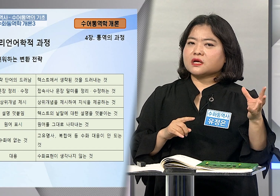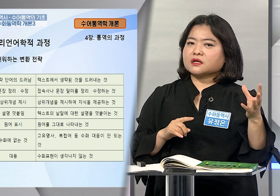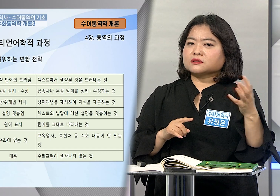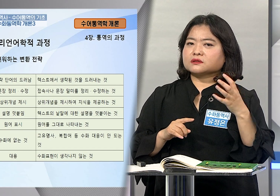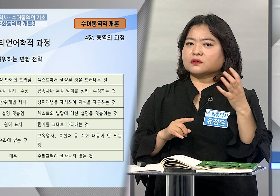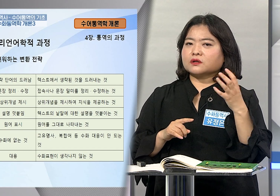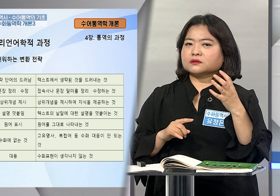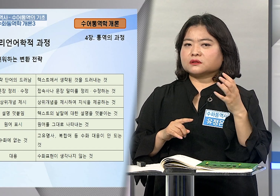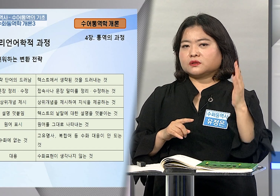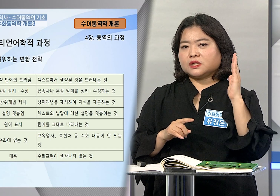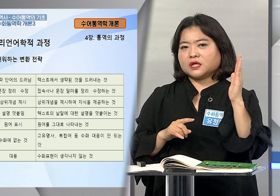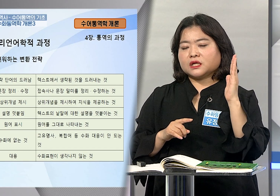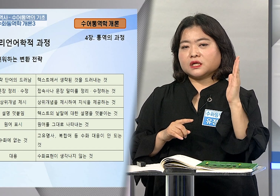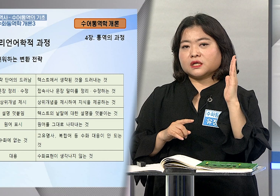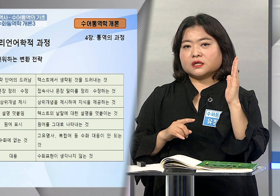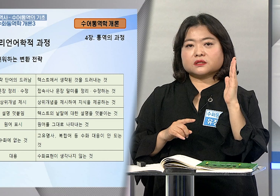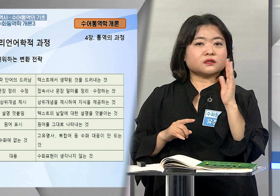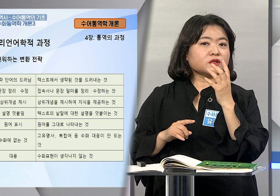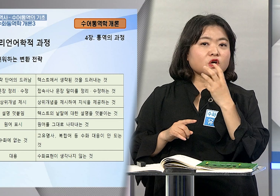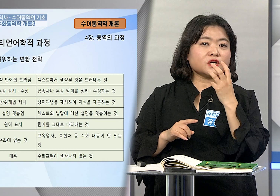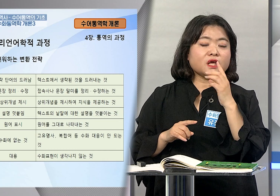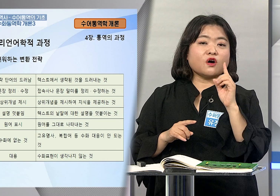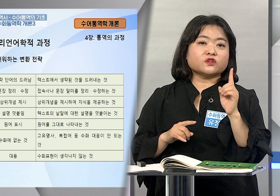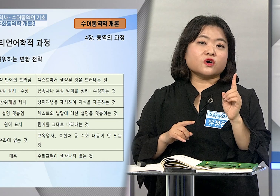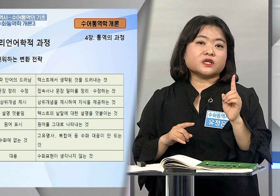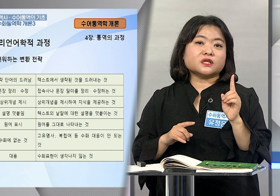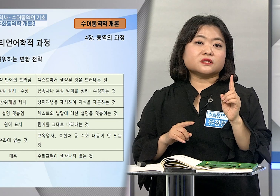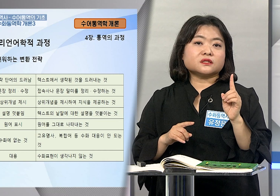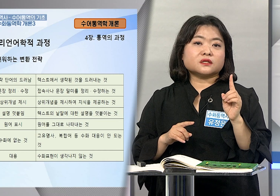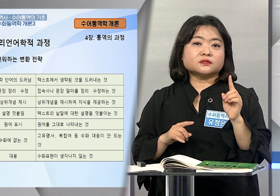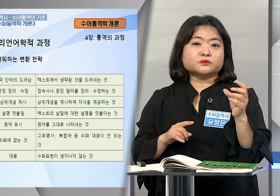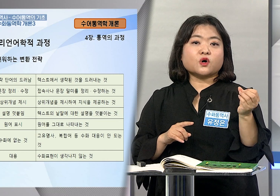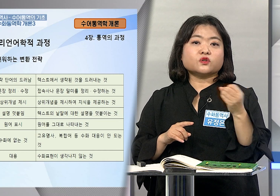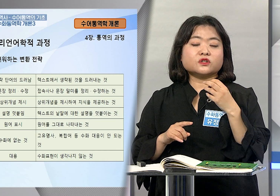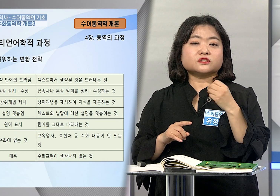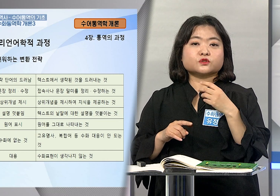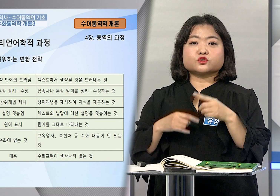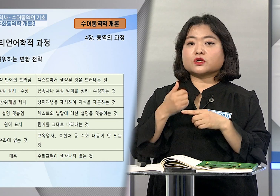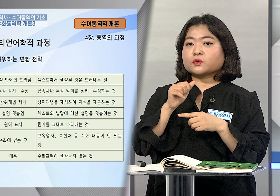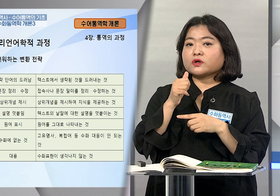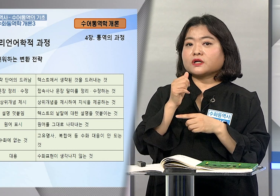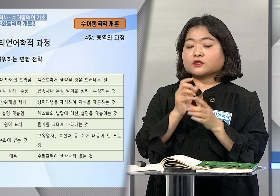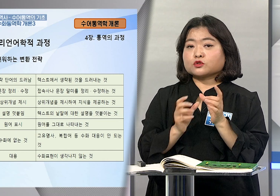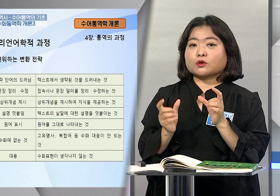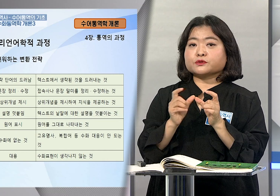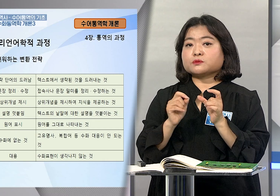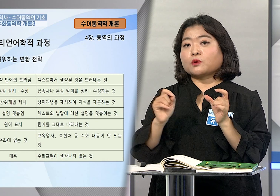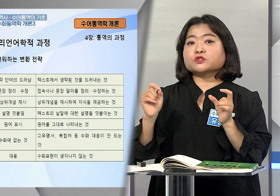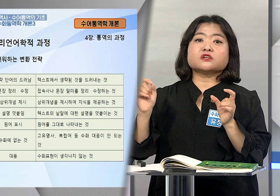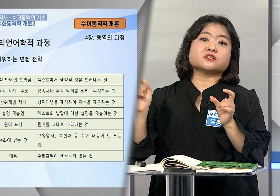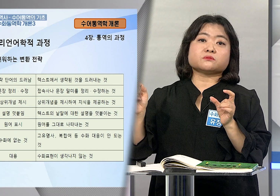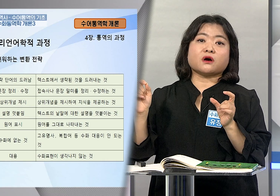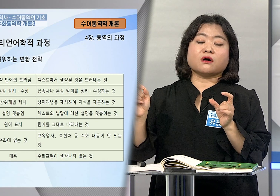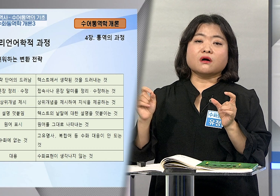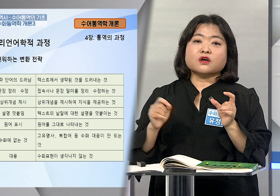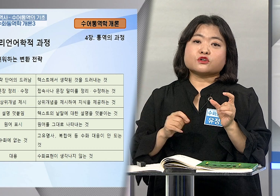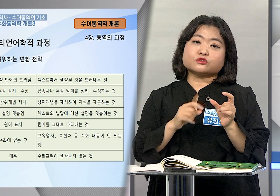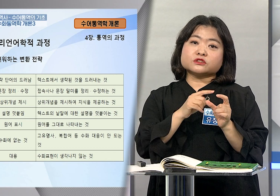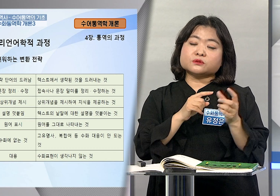이제 이 성인의 언어인 음성 언어를 듣고 수화 통역을 할 때도 덧붙임이 너무 길어지면 결국은 그 모든